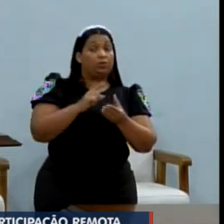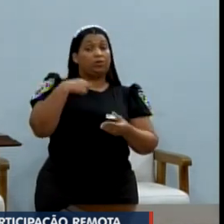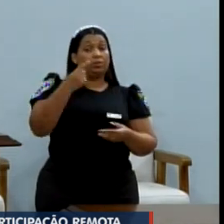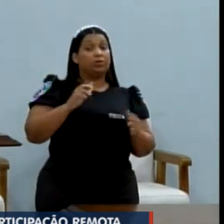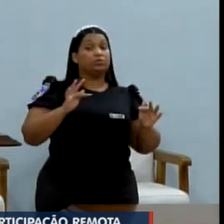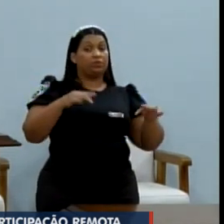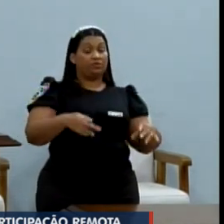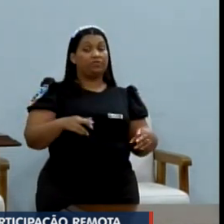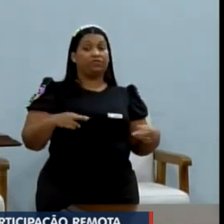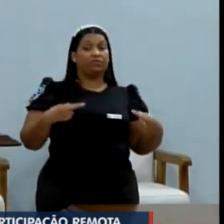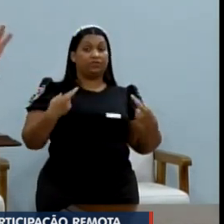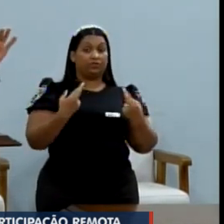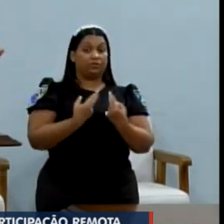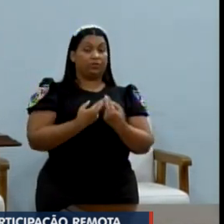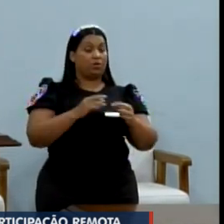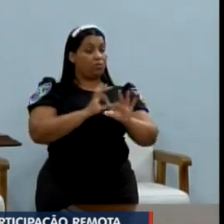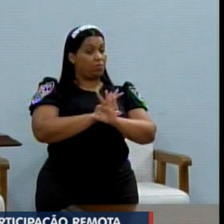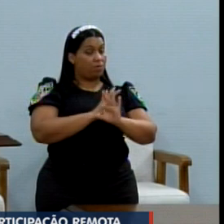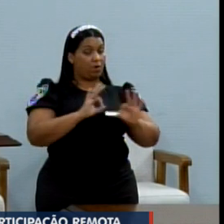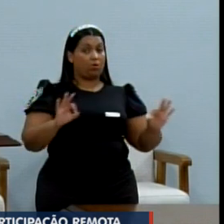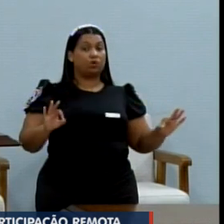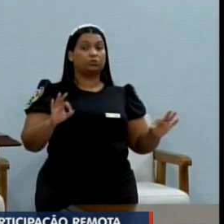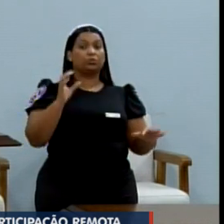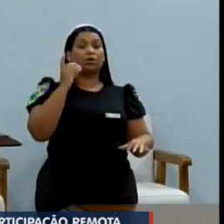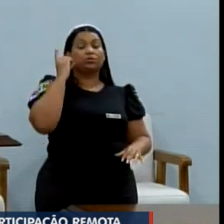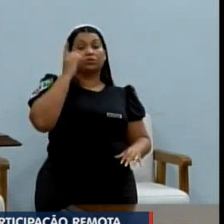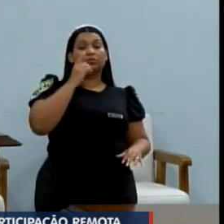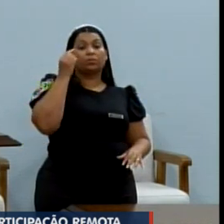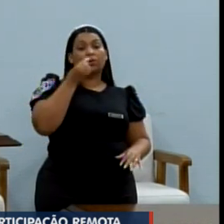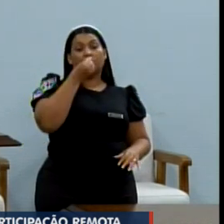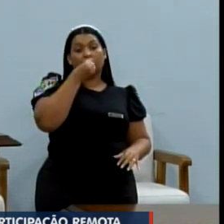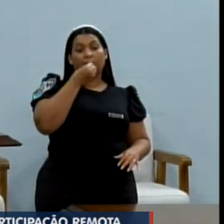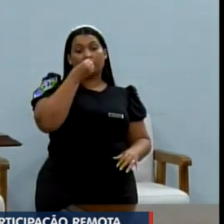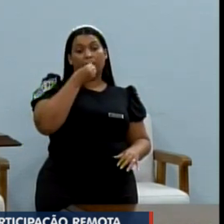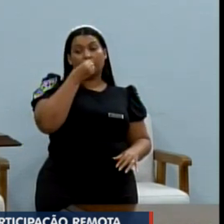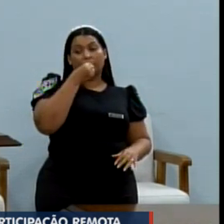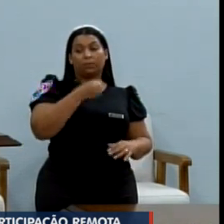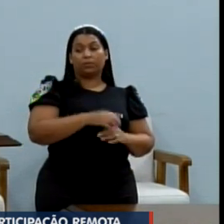sessão eu vou contar uma ótima do deputado Itamar